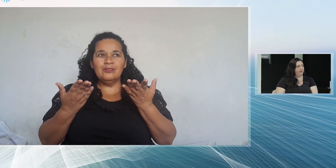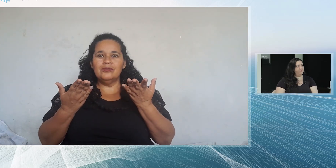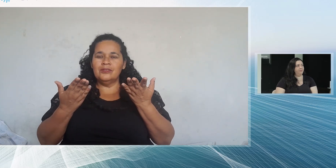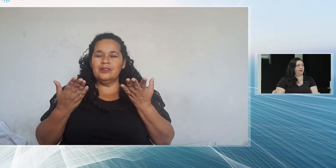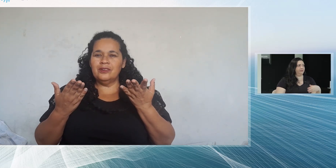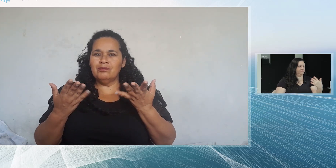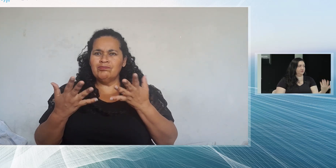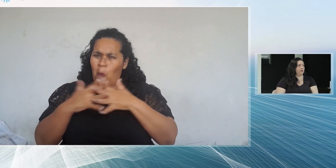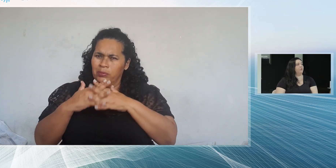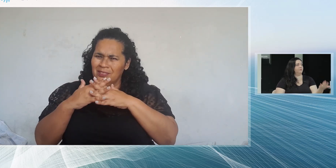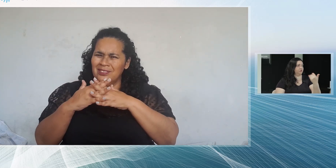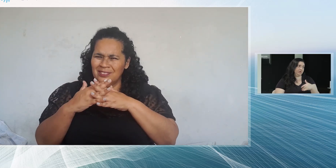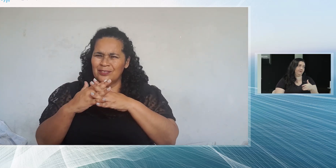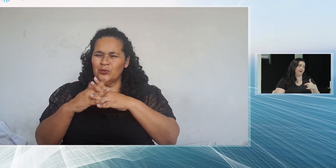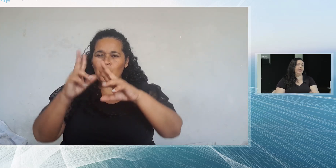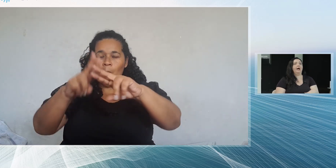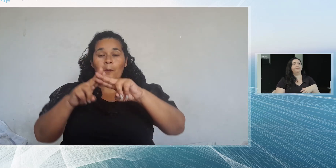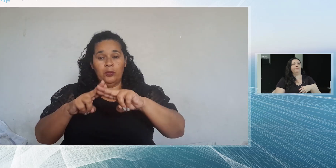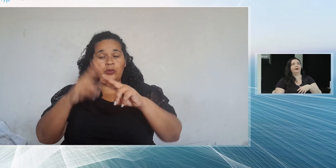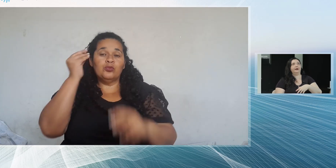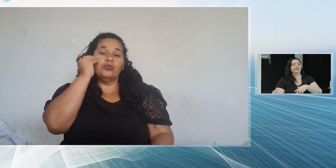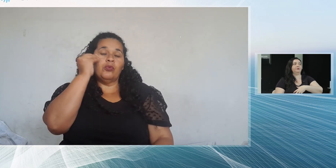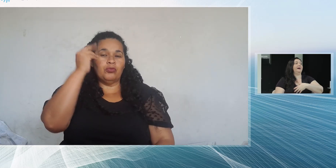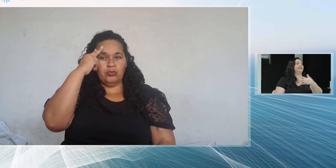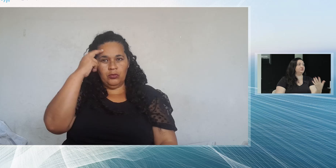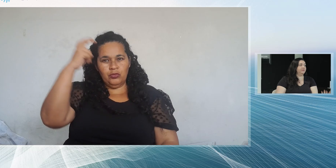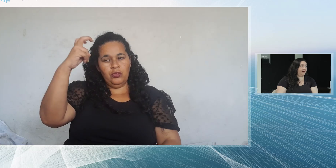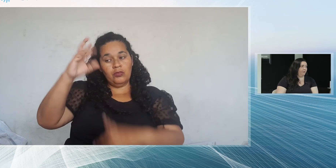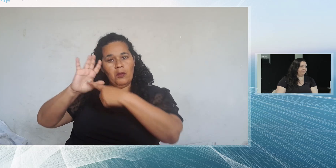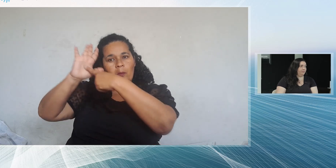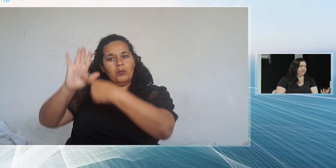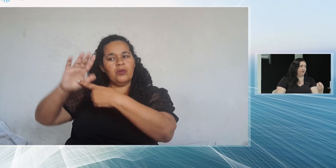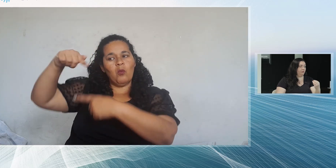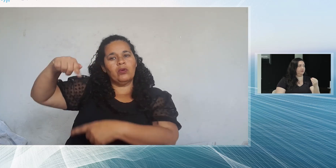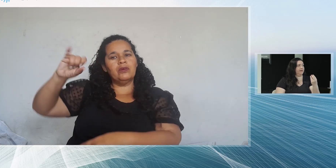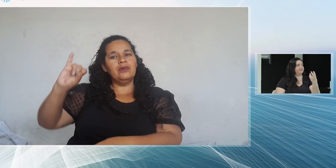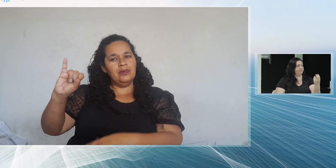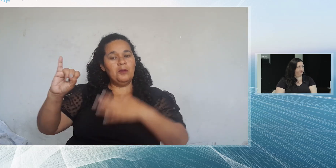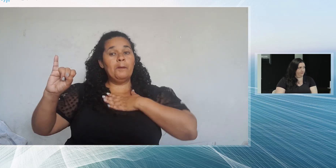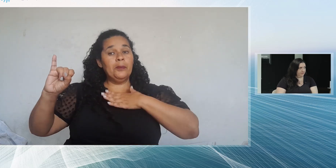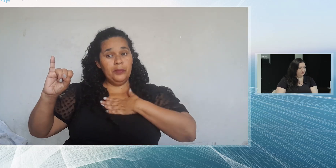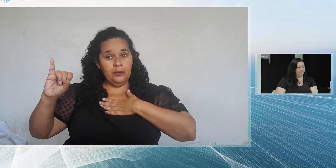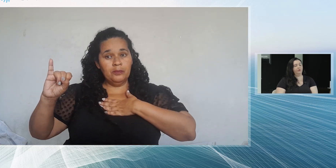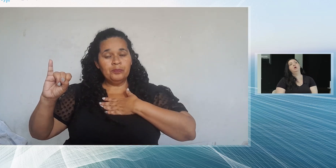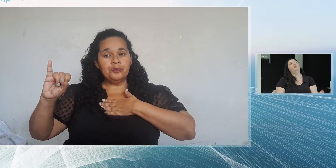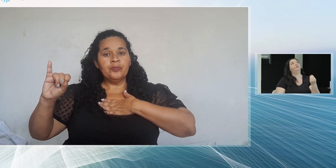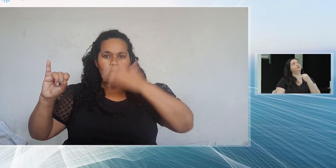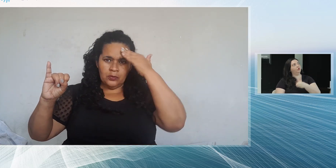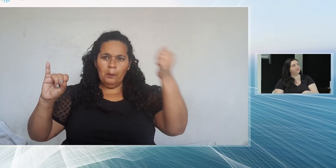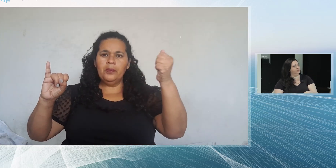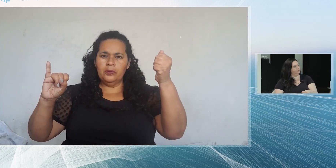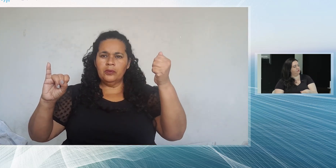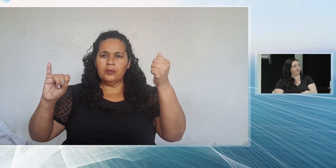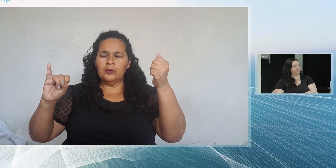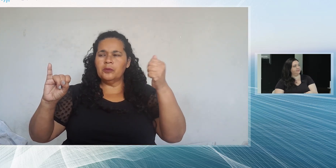memória tanto visual como auditiva, a questão atencional, para ver como que tá esse perfil atencional,